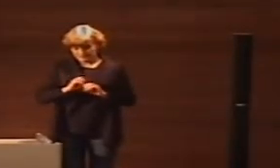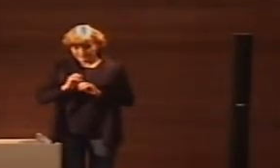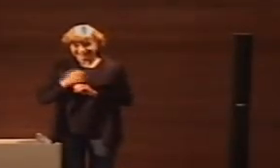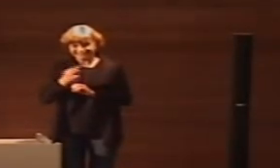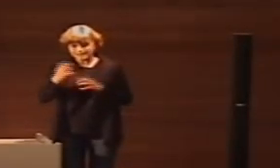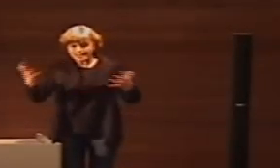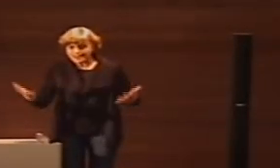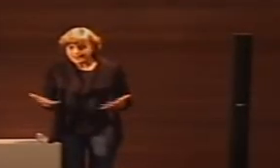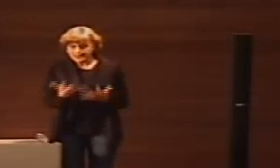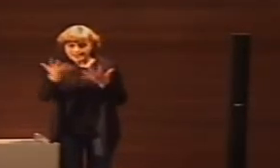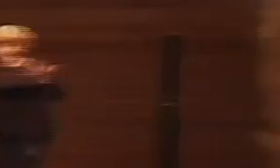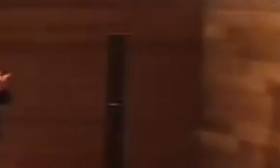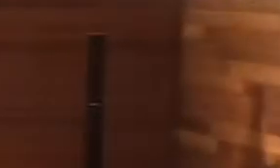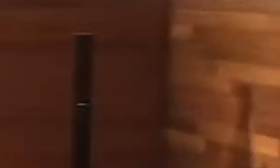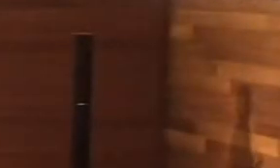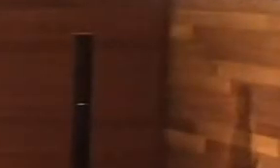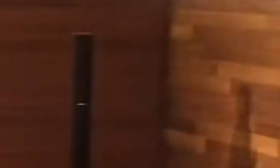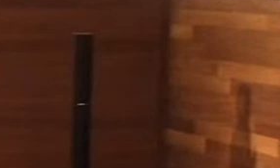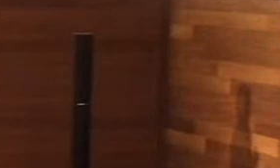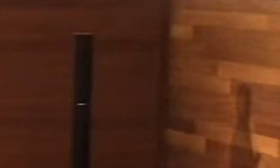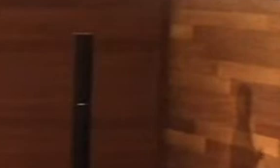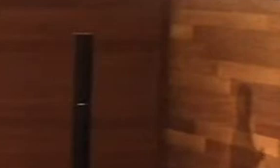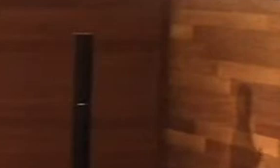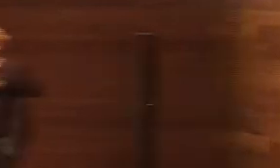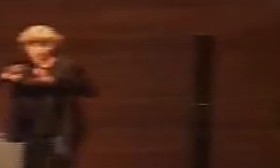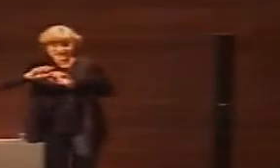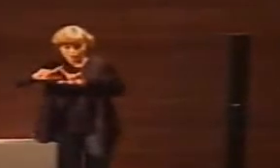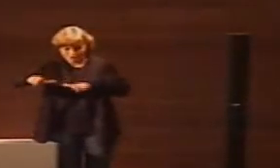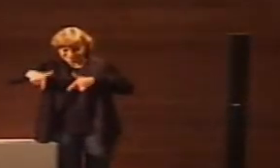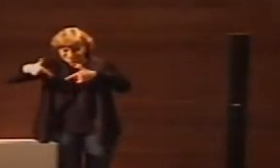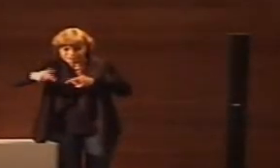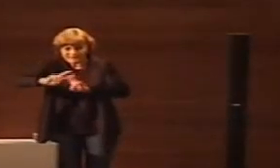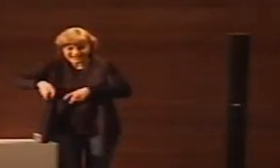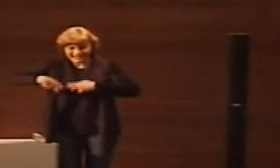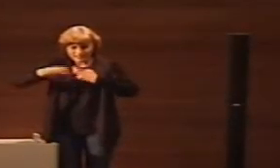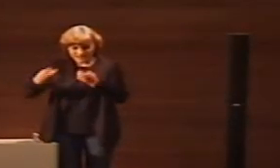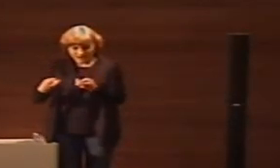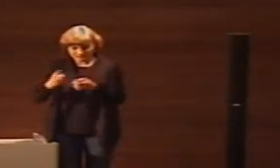impulsar sistemas de depósito, devolución y retorno, etcétera, no están ni en la agenda.